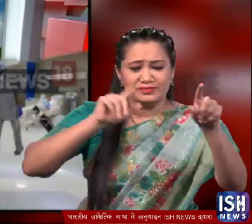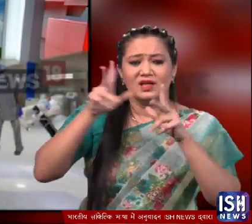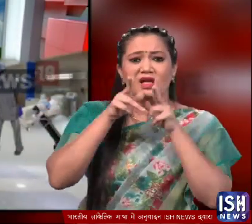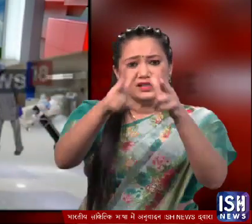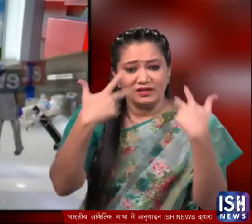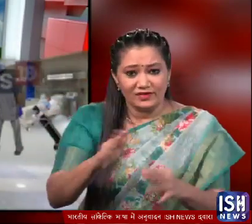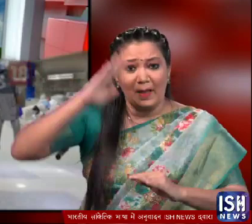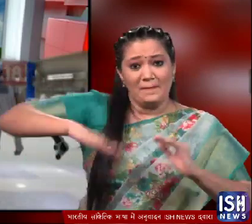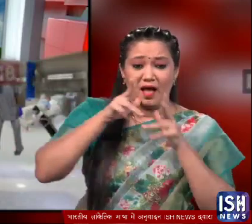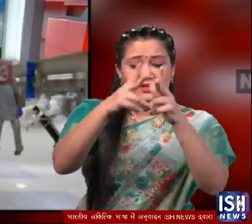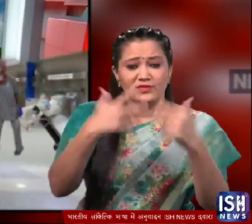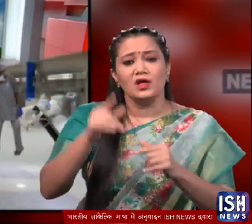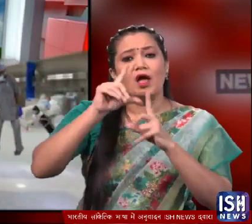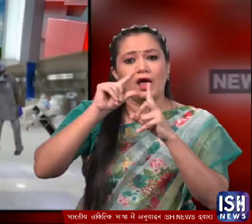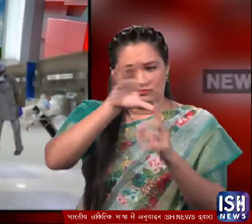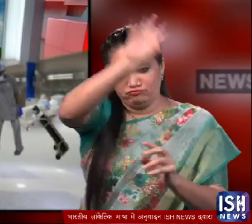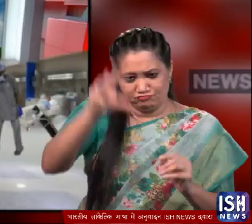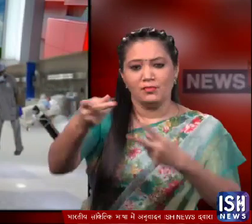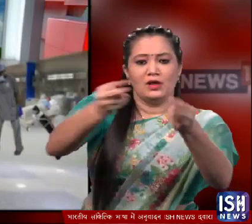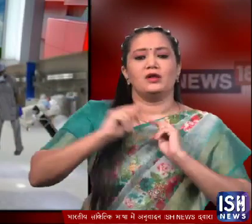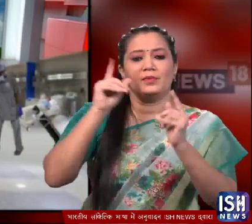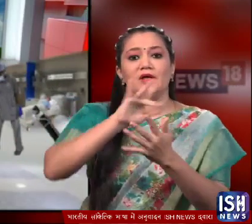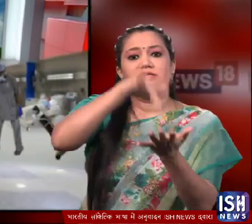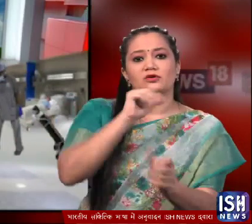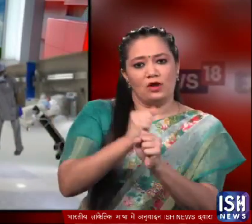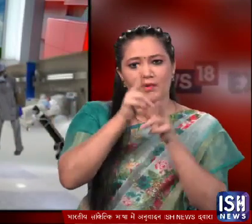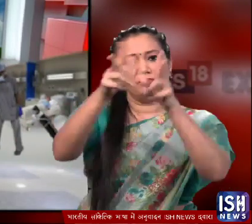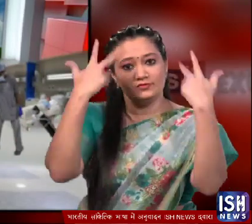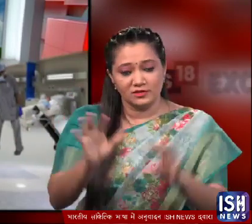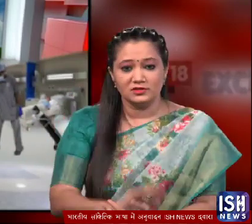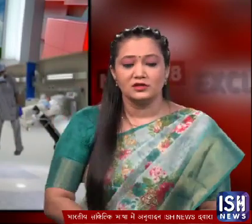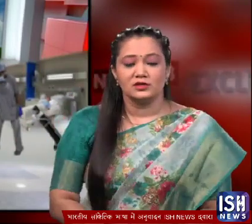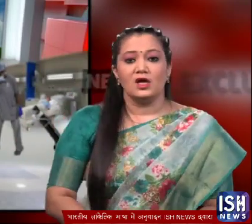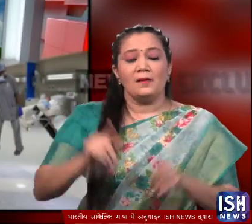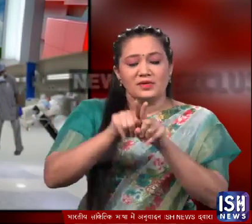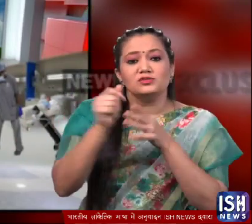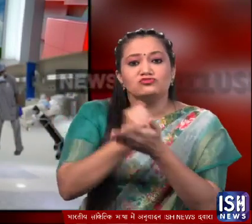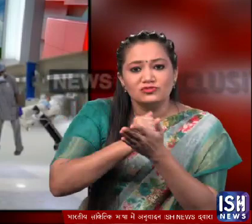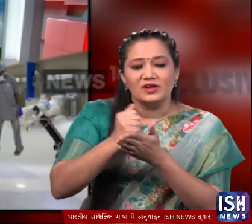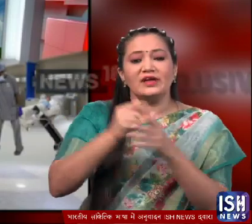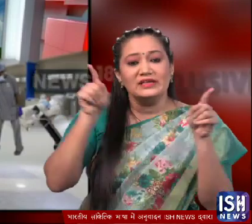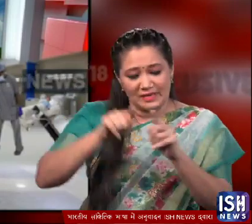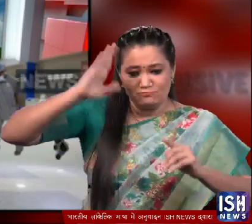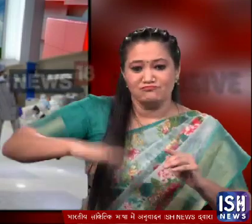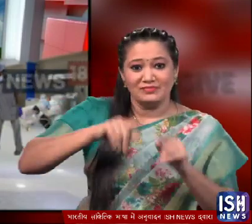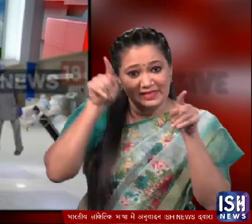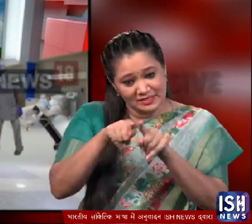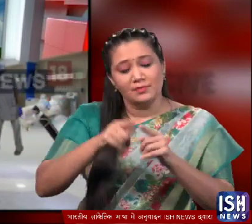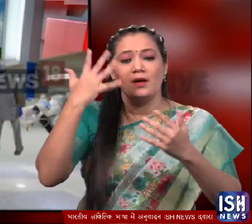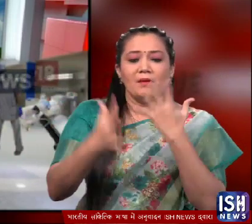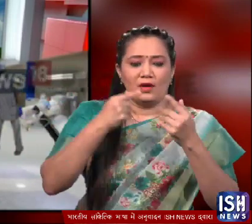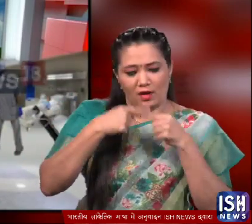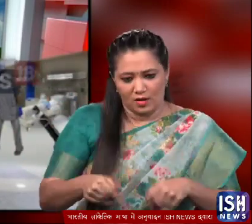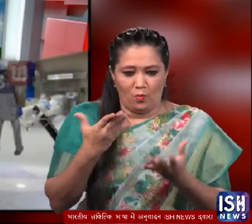के बाद राज्यों को ये डेटा साझा करने के निर्देश केंद्र की तरफ से दिए गए थे और कोशिश है कि इसी सत्र में ये